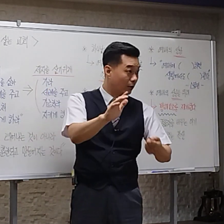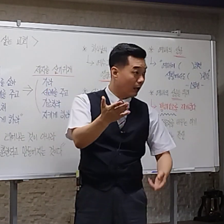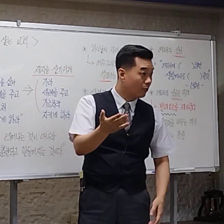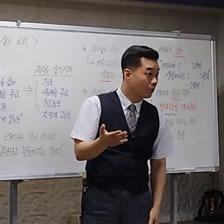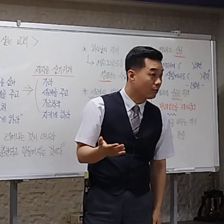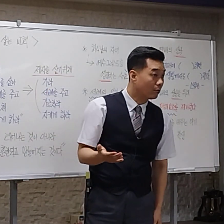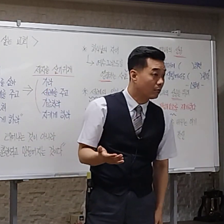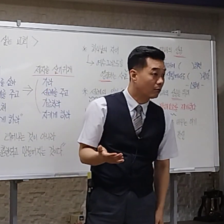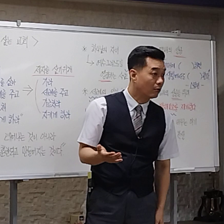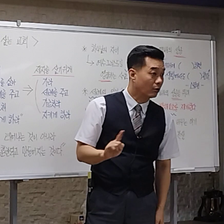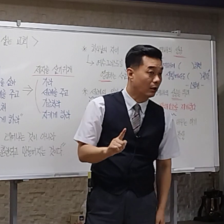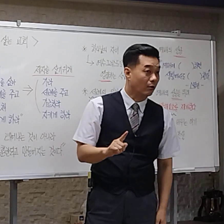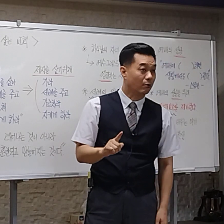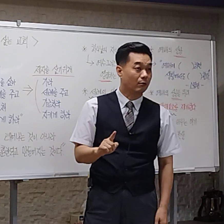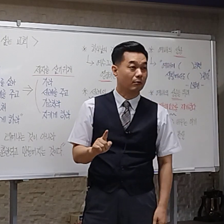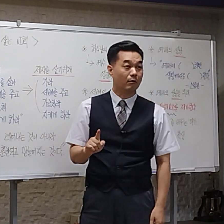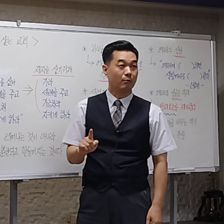돼. 어때?